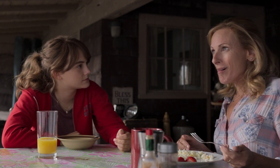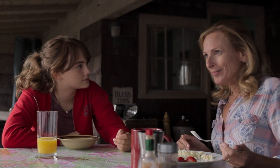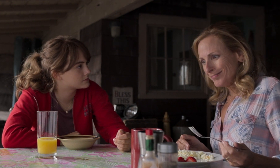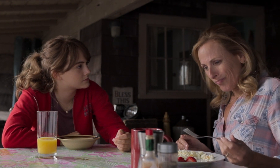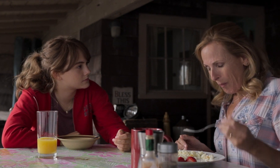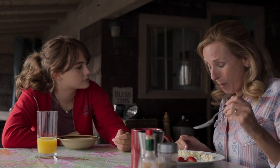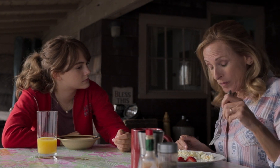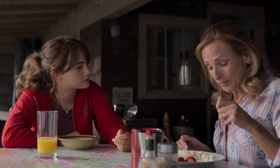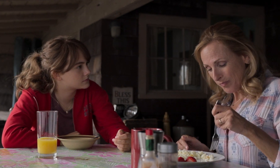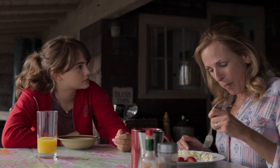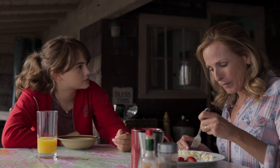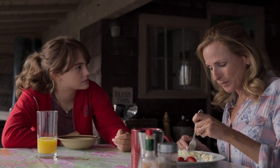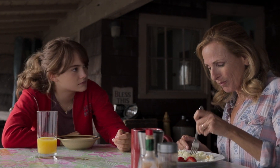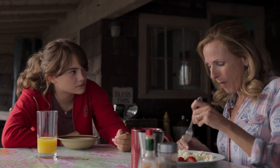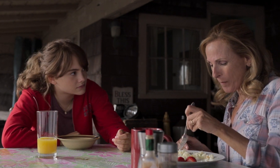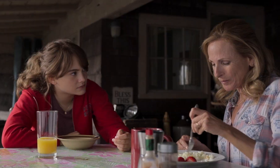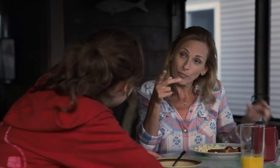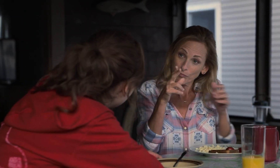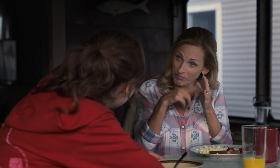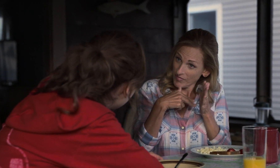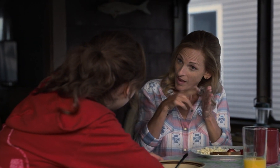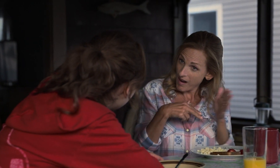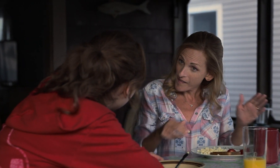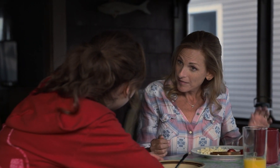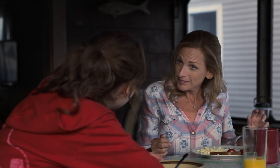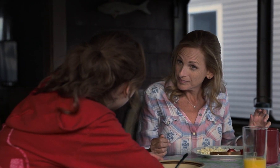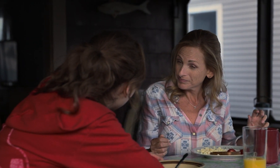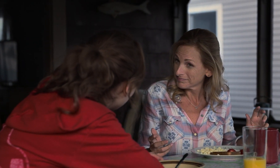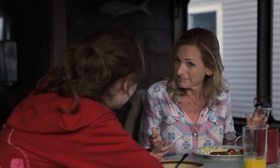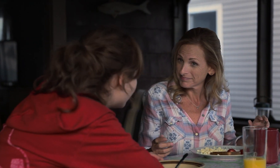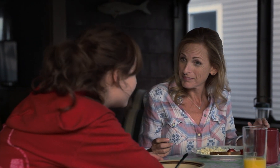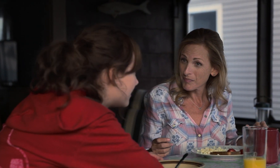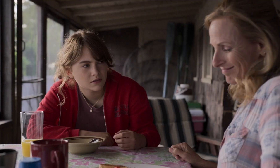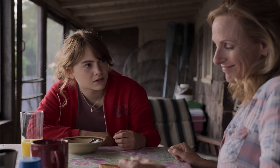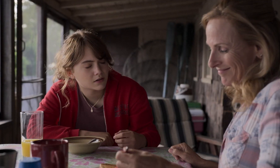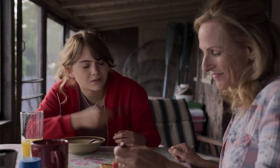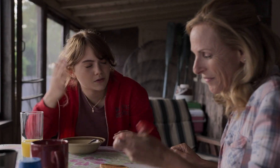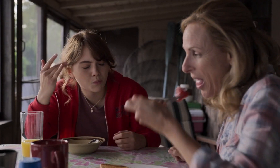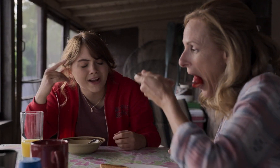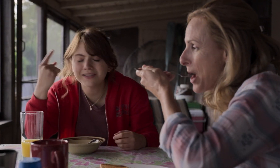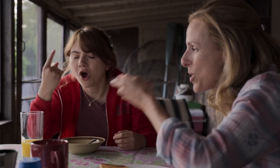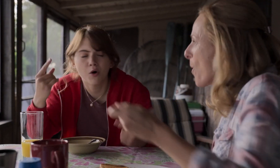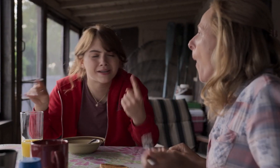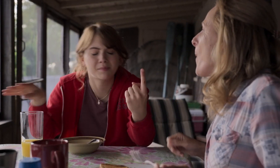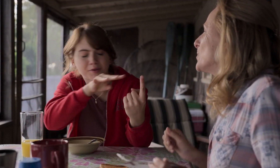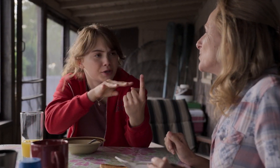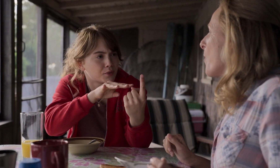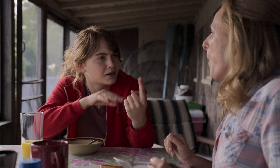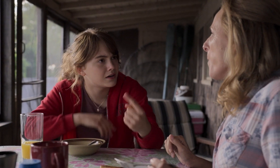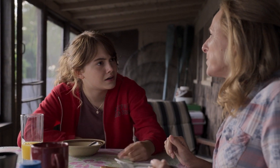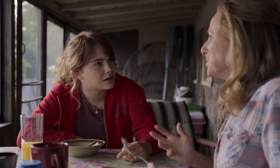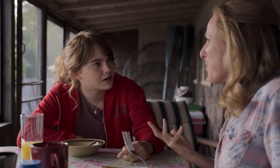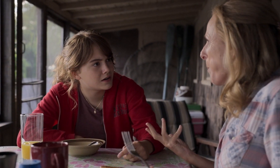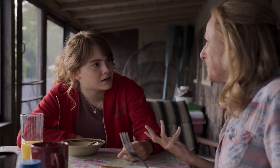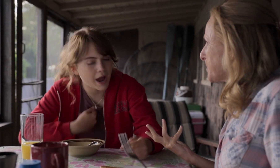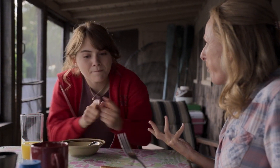Adults, zu Deutsch Kind von tauben Erwachsenen. Beim Sundance Film Festival hat das berührende Coming-of-Age-Drama 4 Auszeichnungen bekommen. Den